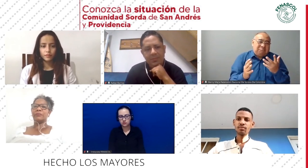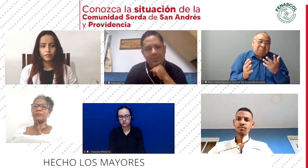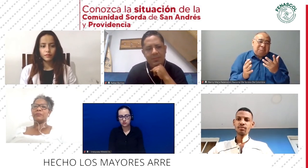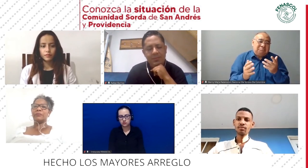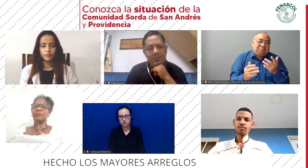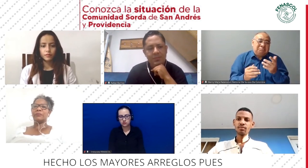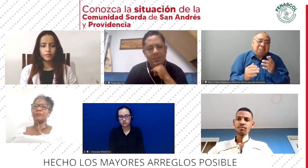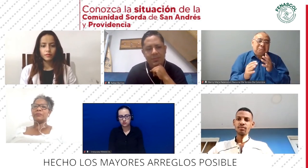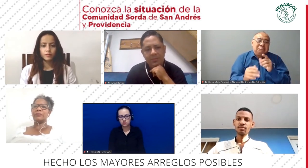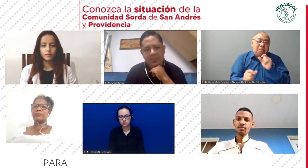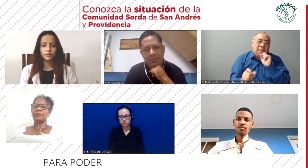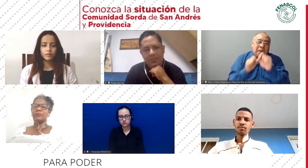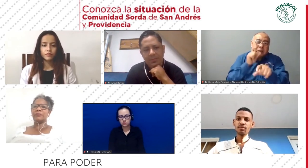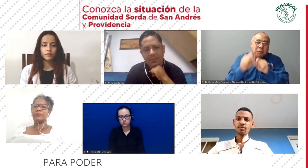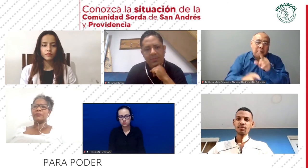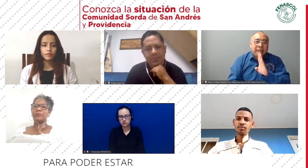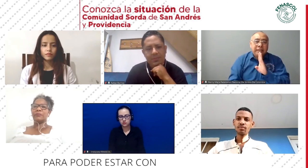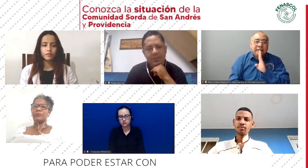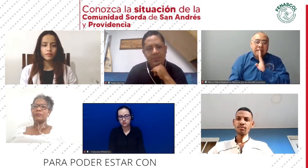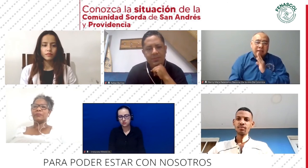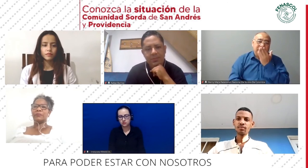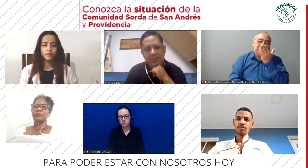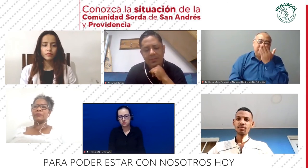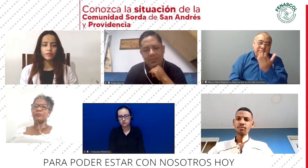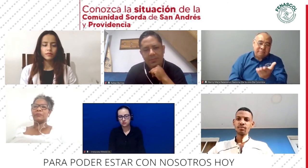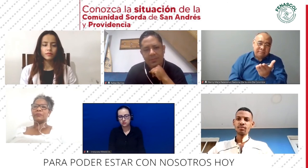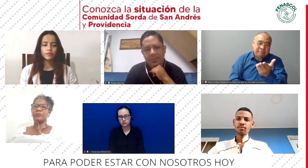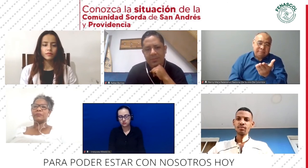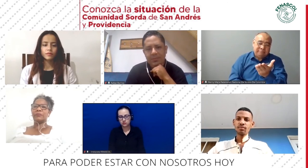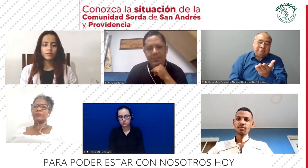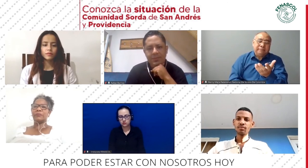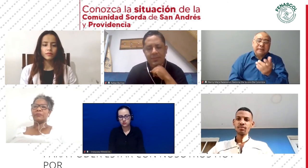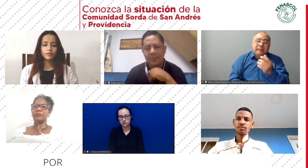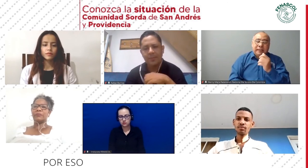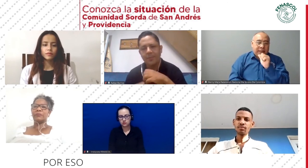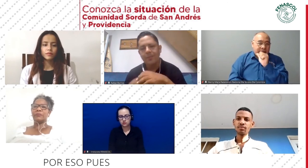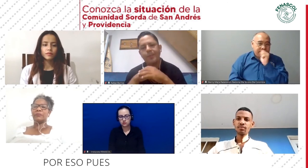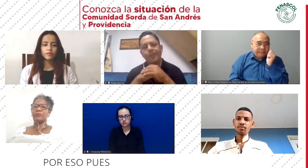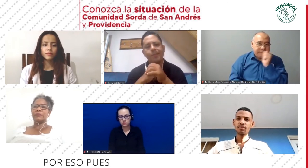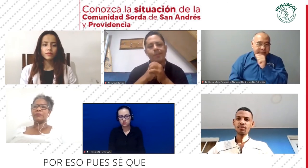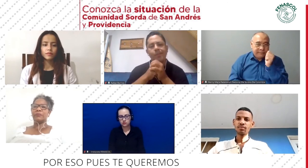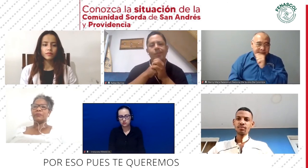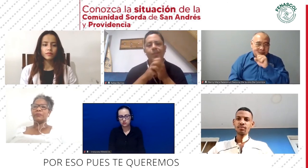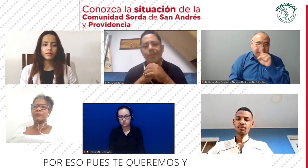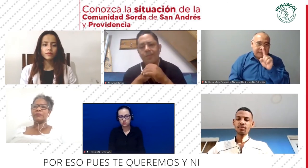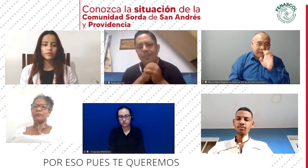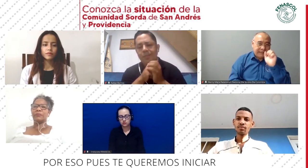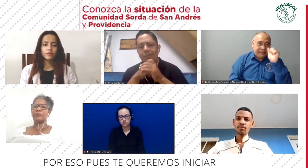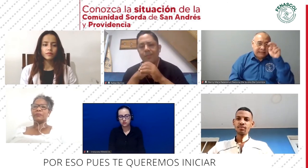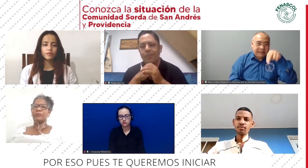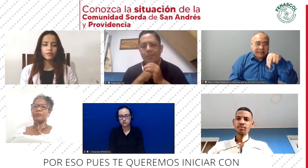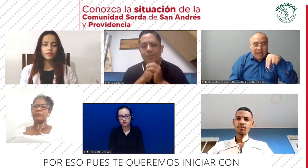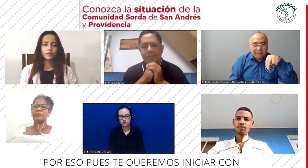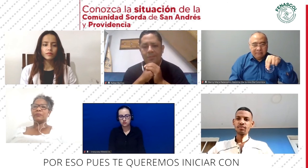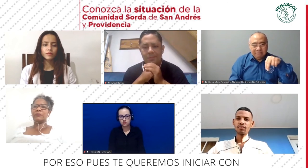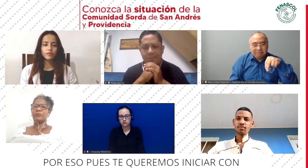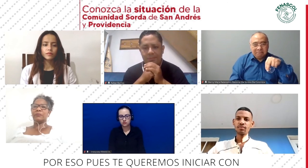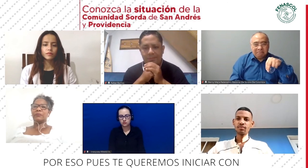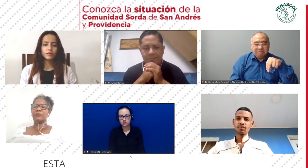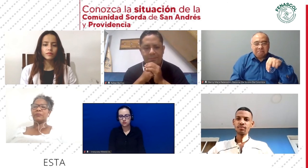arreglos posibles para poder estar con nosotros hoy por eso pues queremos iniciar con